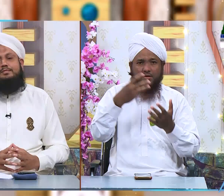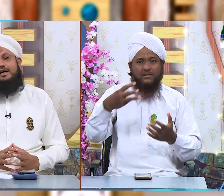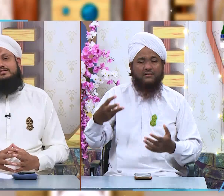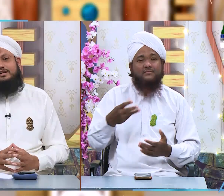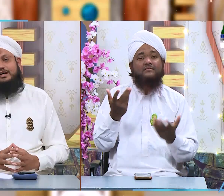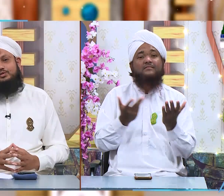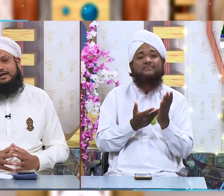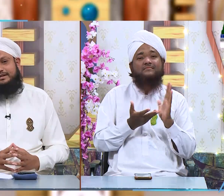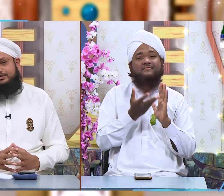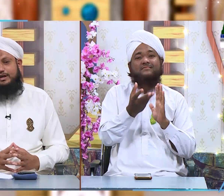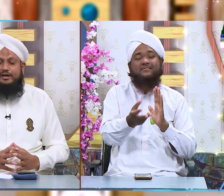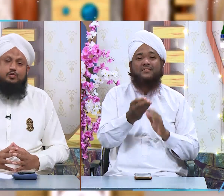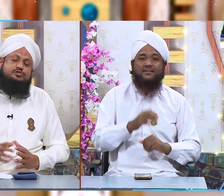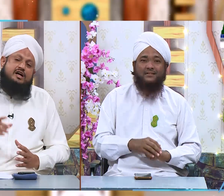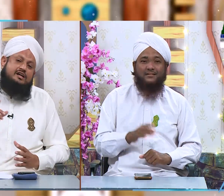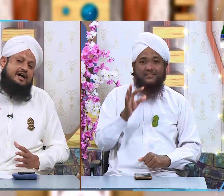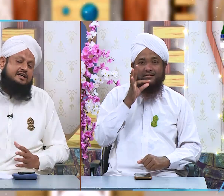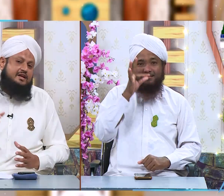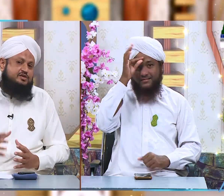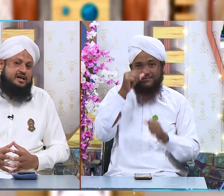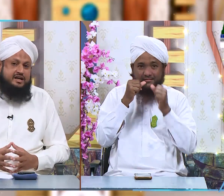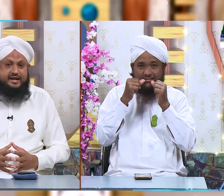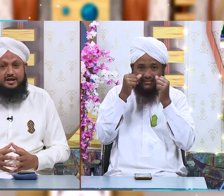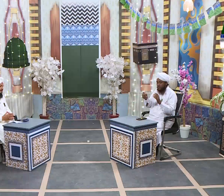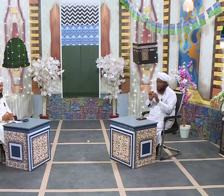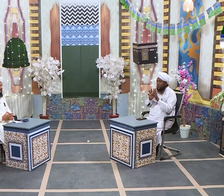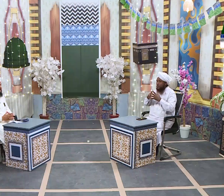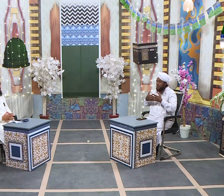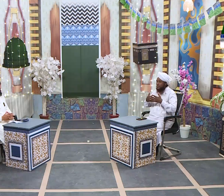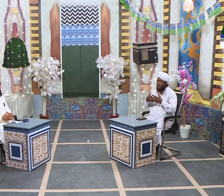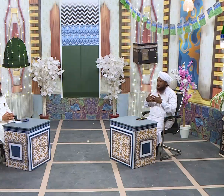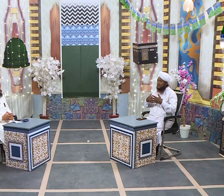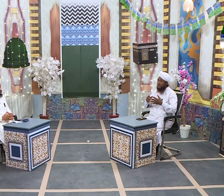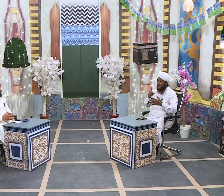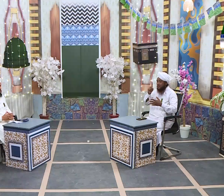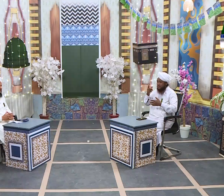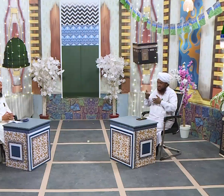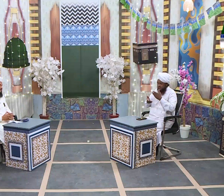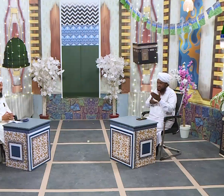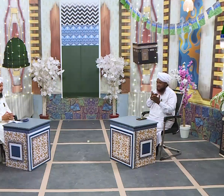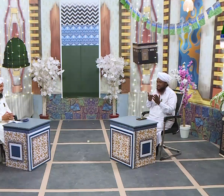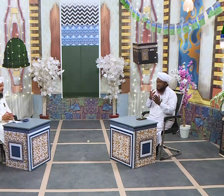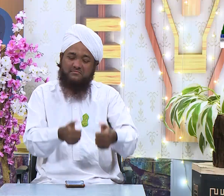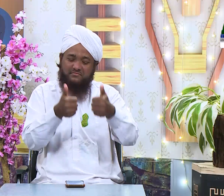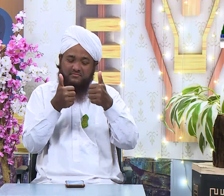پاک صلی اللہ تعالی علیہ وسلم کے اس اخلاق کی طرف اشارہ کر رہے ہیں۔ نبی پاک صلی اللہ علیہ وسلم کے لیے اللہ پاک نے فرمایا سورہ قلم کے